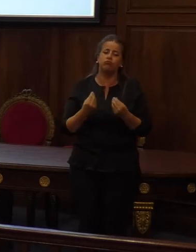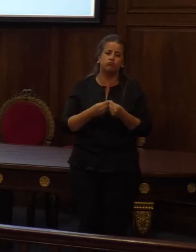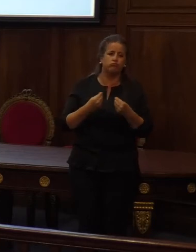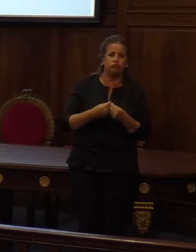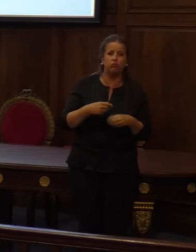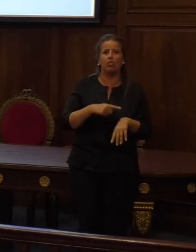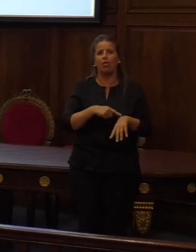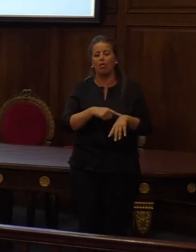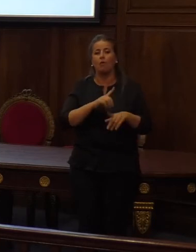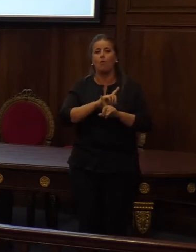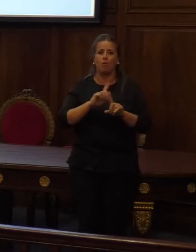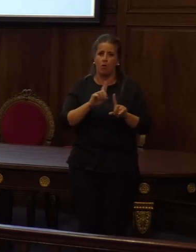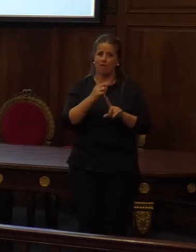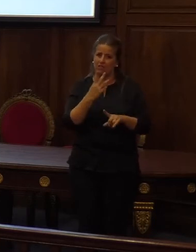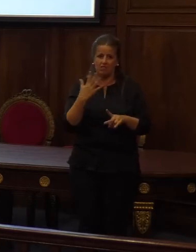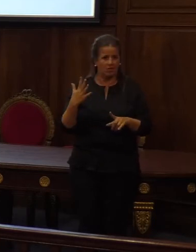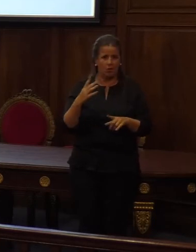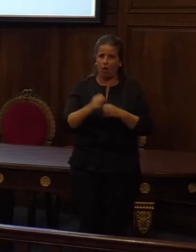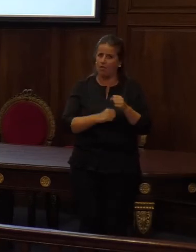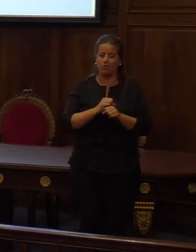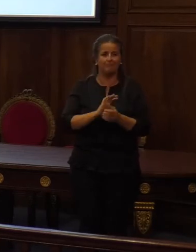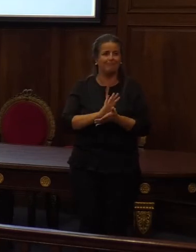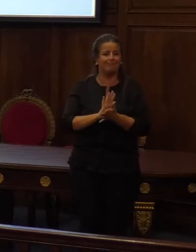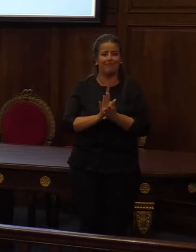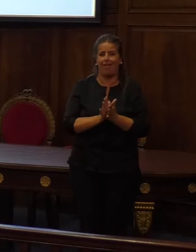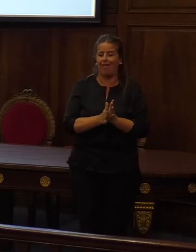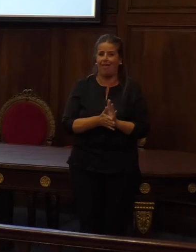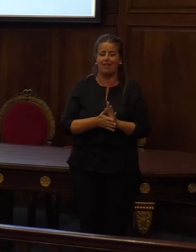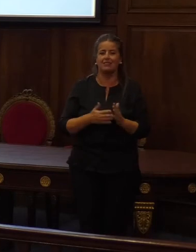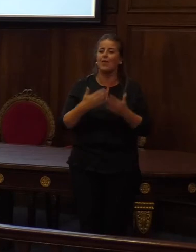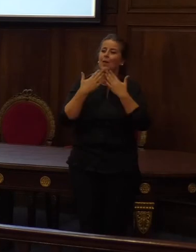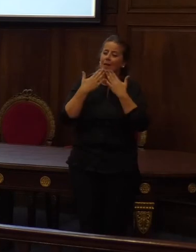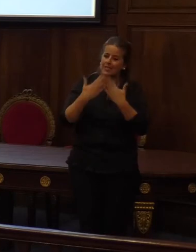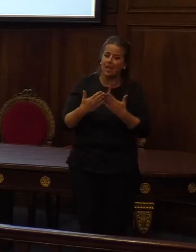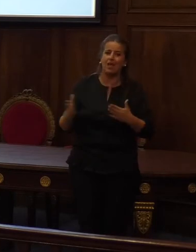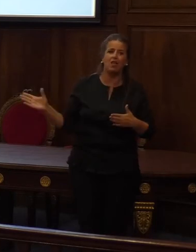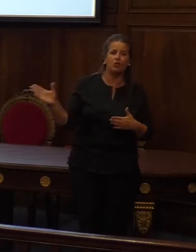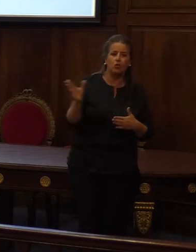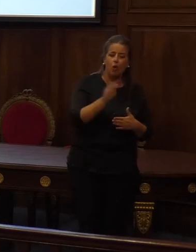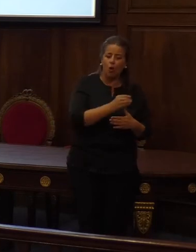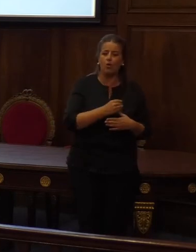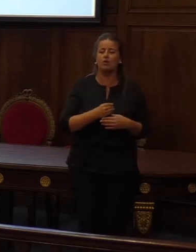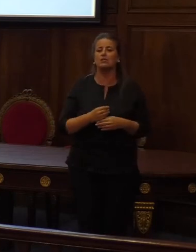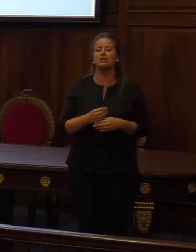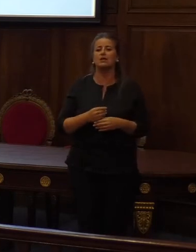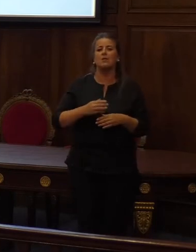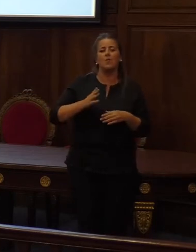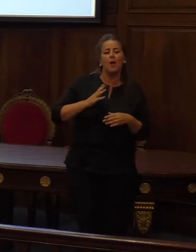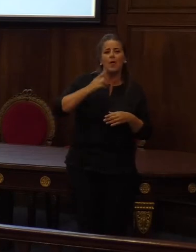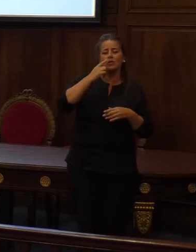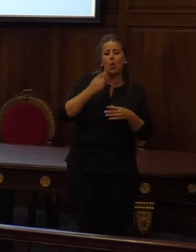pero 25 años no son nada. Agradecemos a todos y a todas aquellas personas